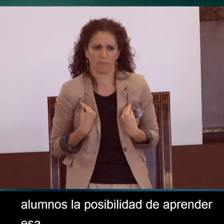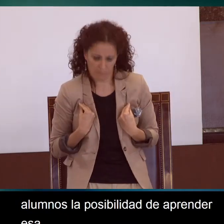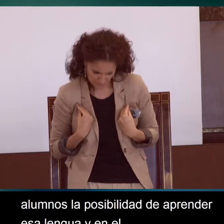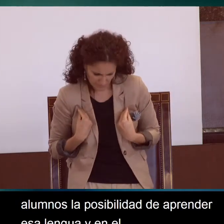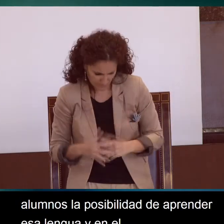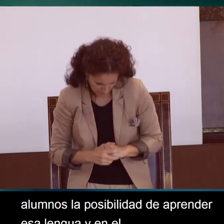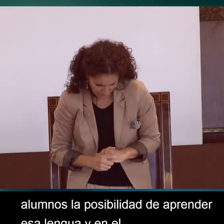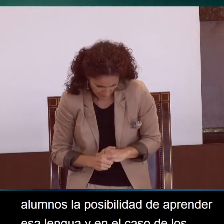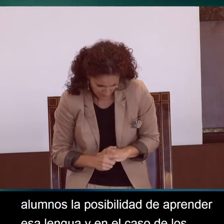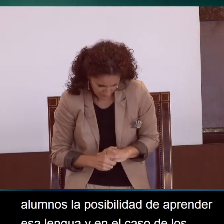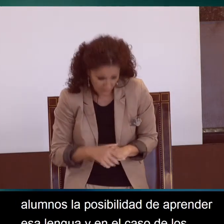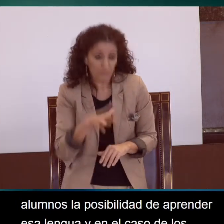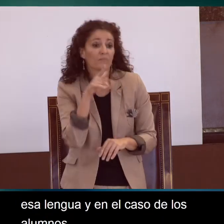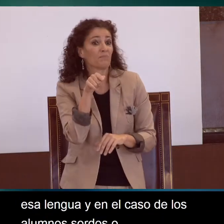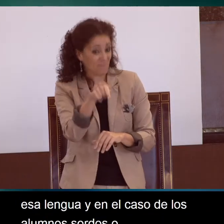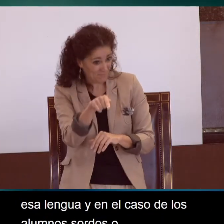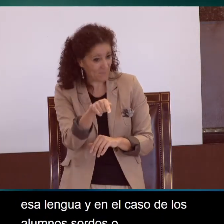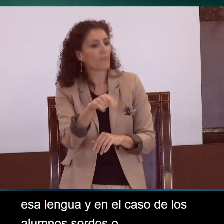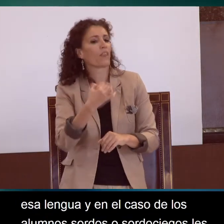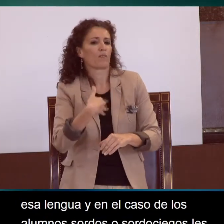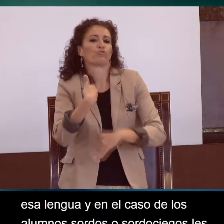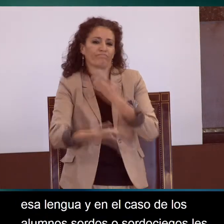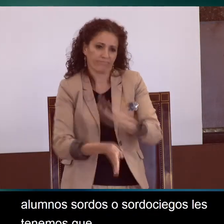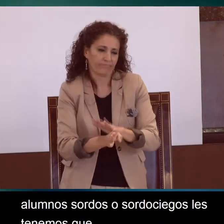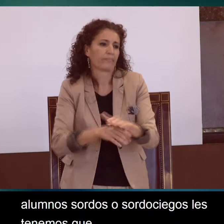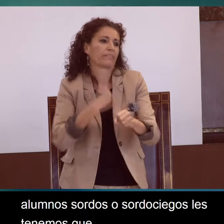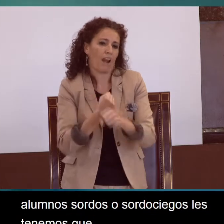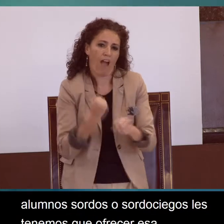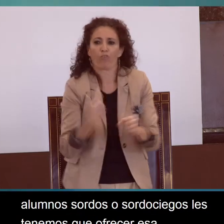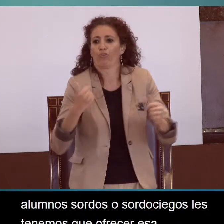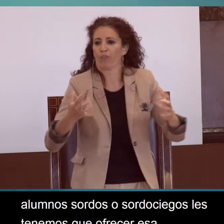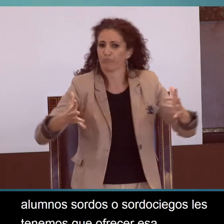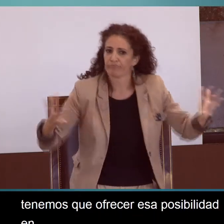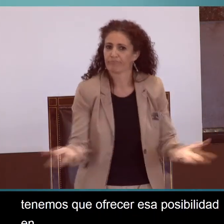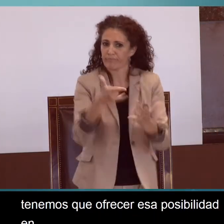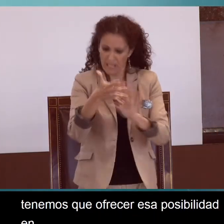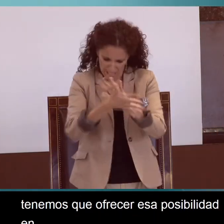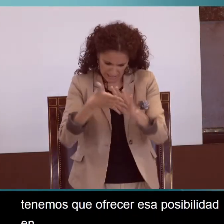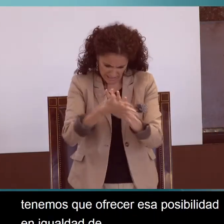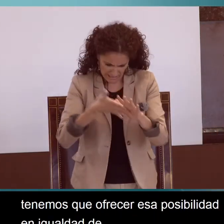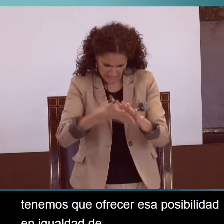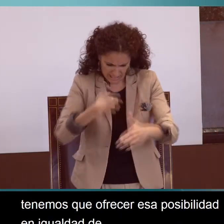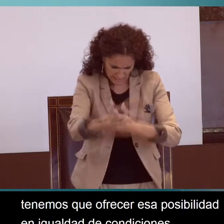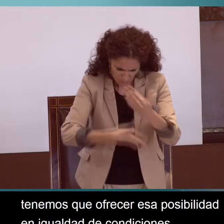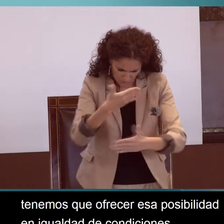posibilidad en igualdad de condiciones que el resto del alumnado. En eso tenemos que seguir trabajando y promover